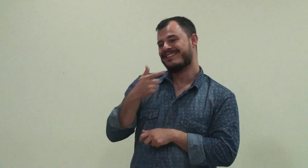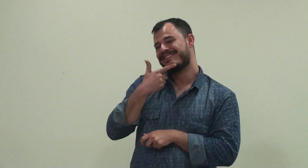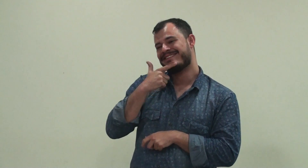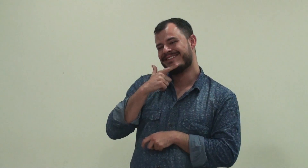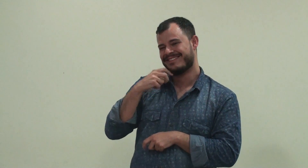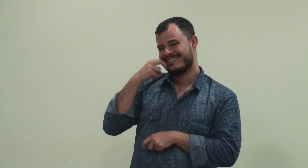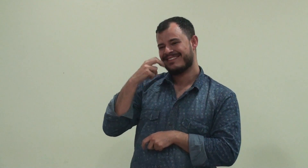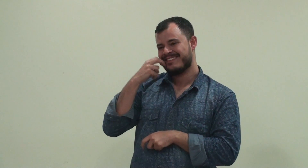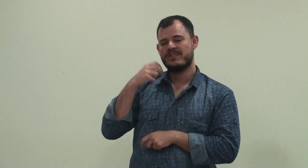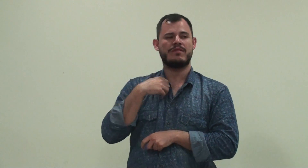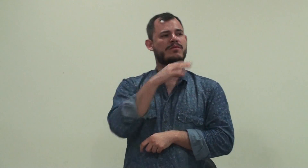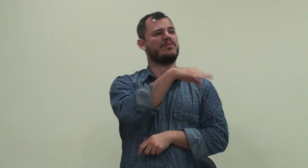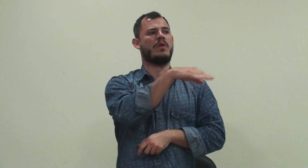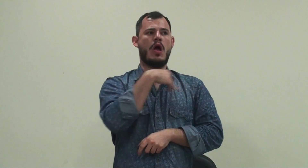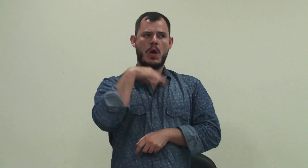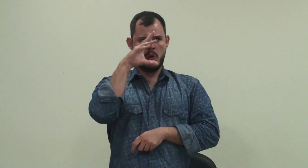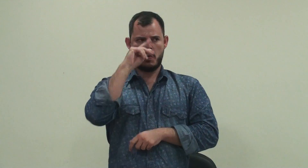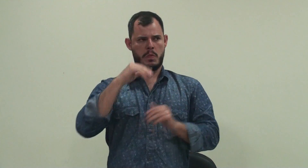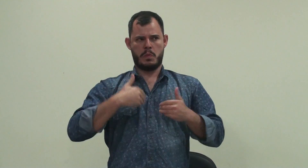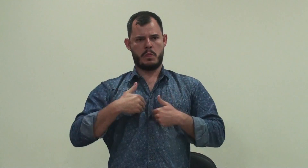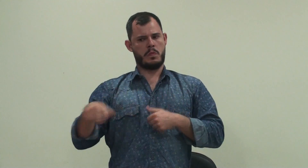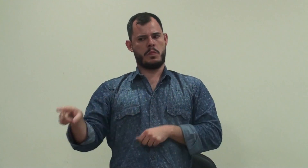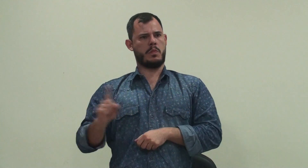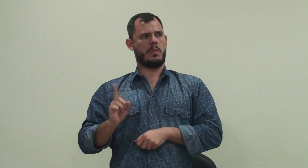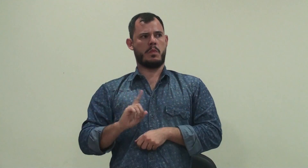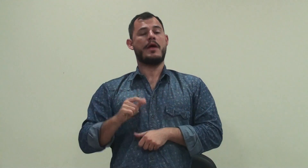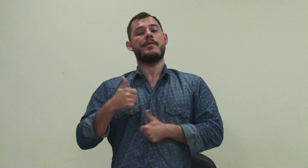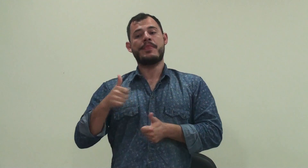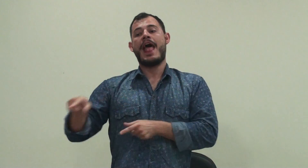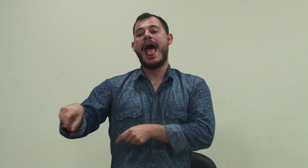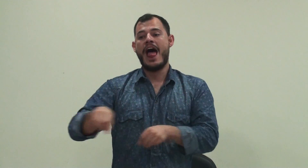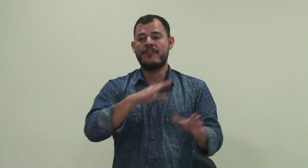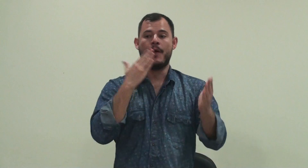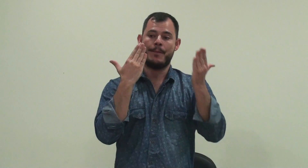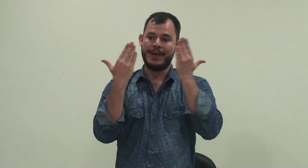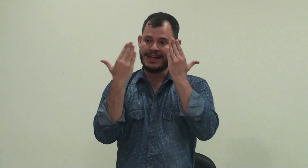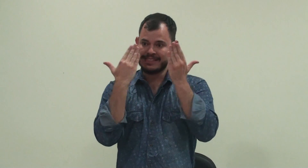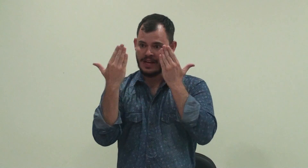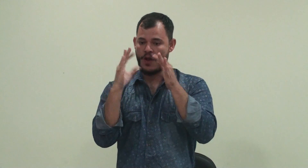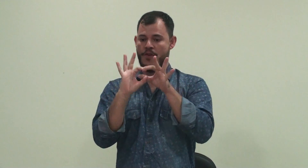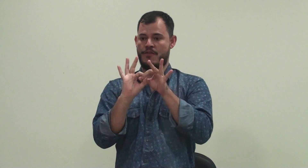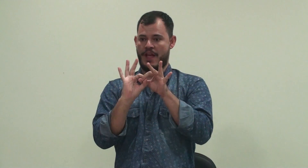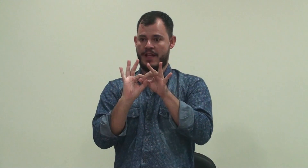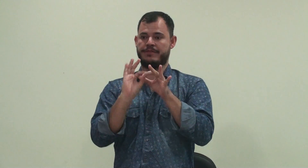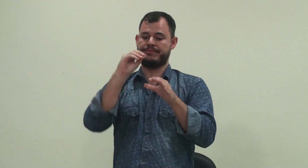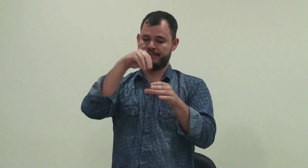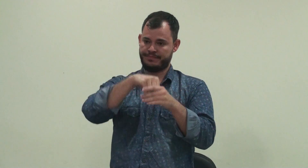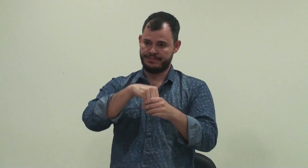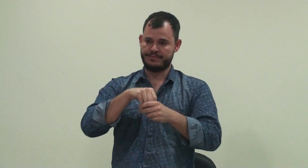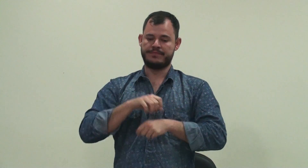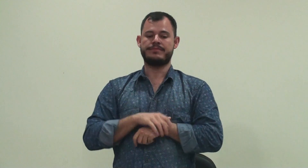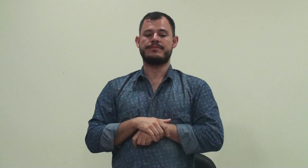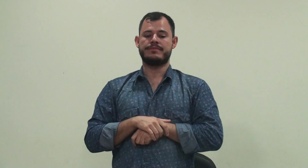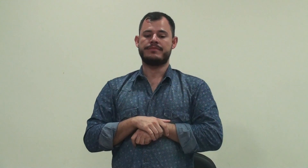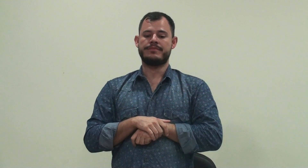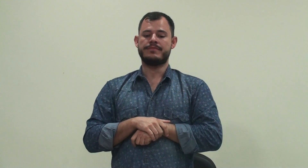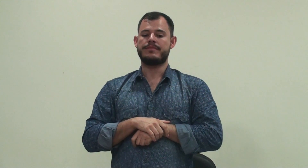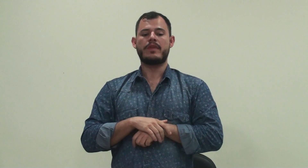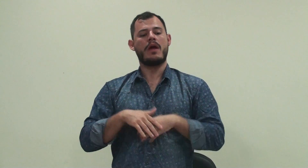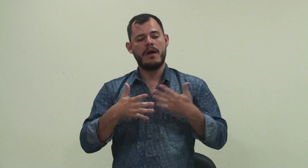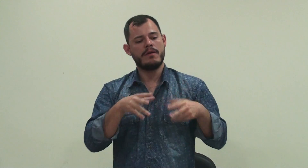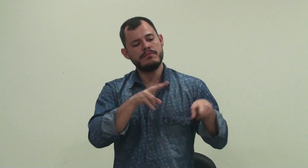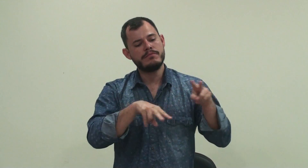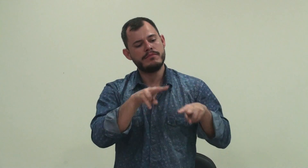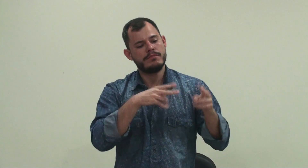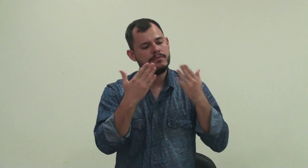para perceber se era mesmo, aquele risinho meio envergonhado. E aí ela foi aos